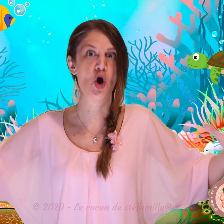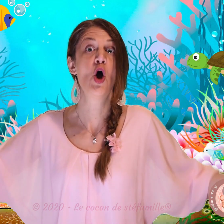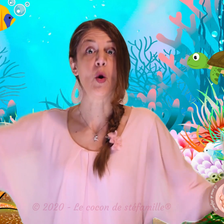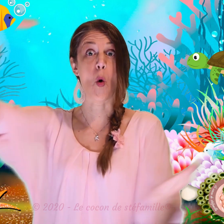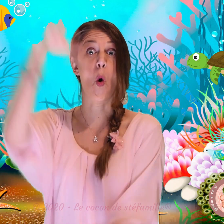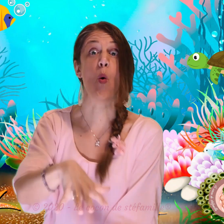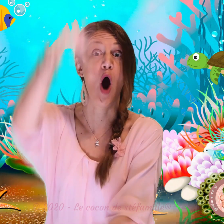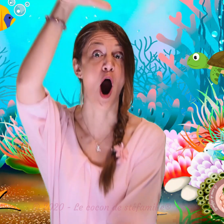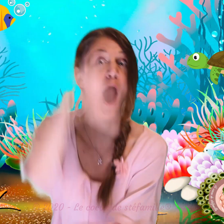croc